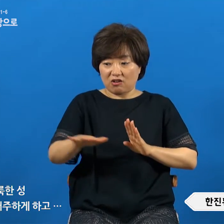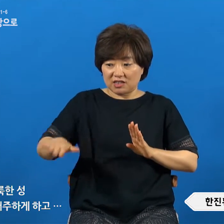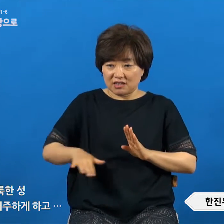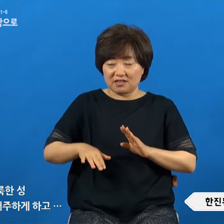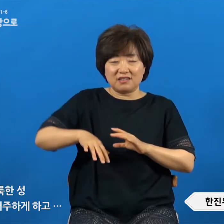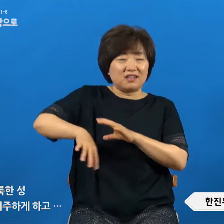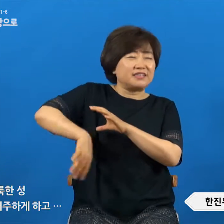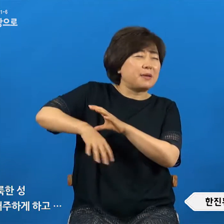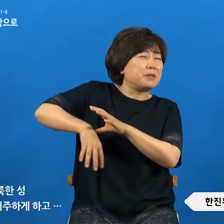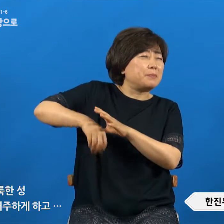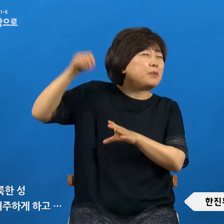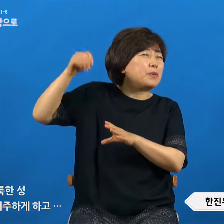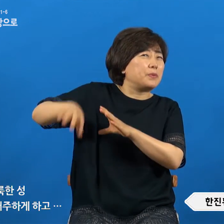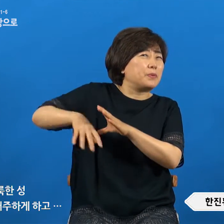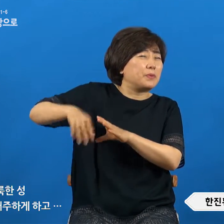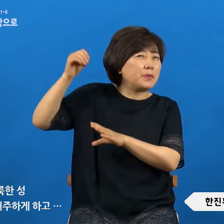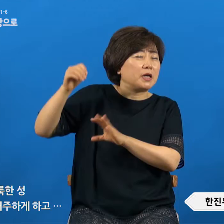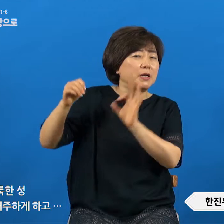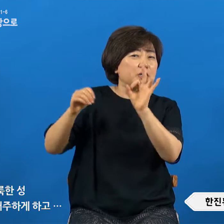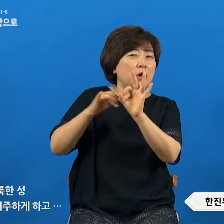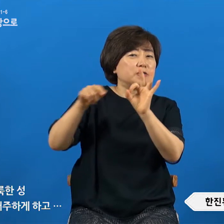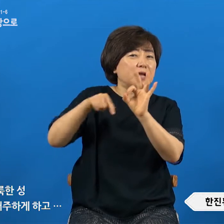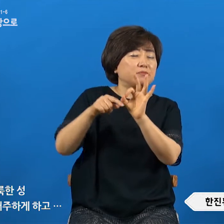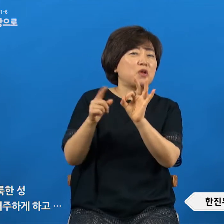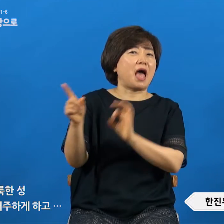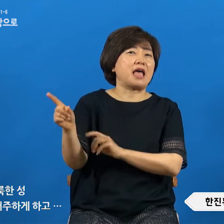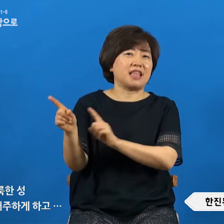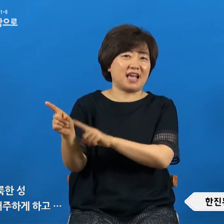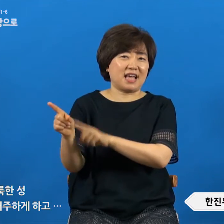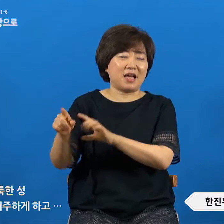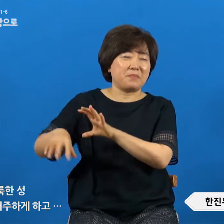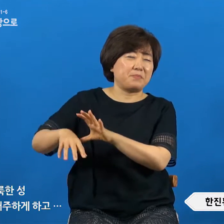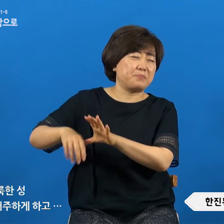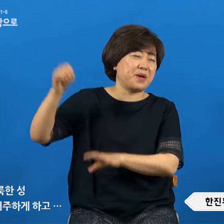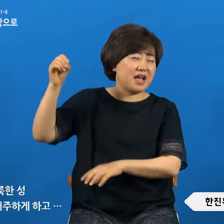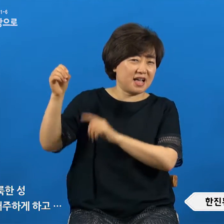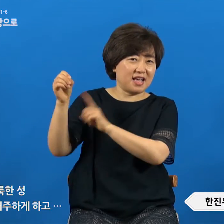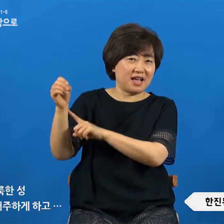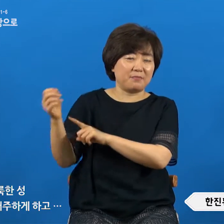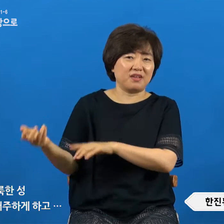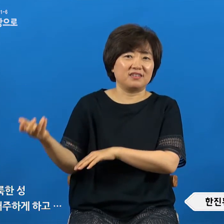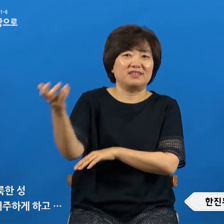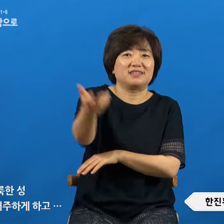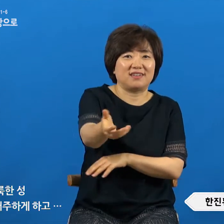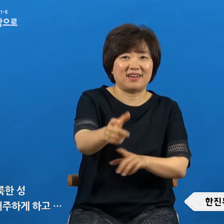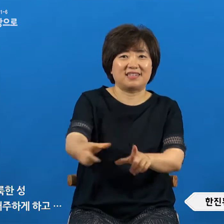제비를 뽑아서 10명 중에 1명은 예루살렘에 거주하게 했습니다.